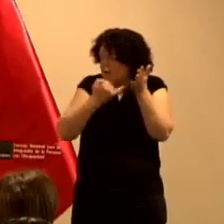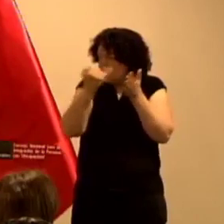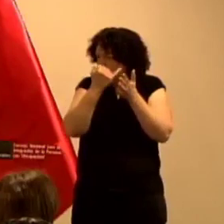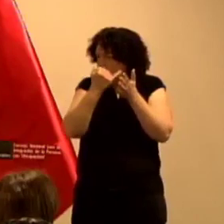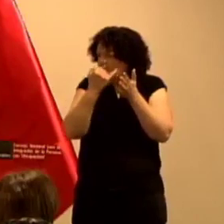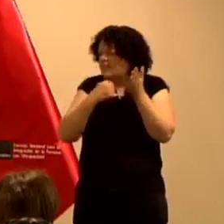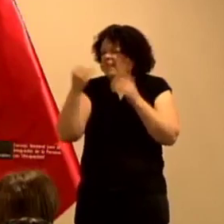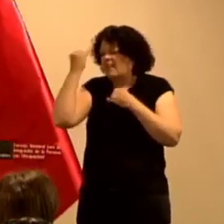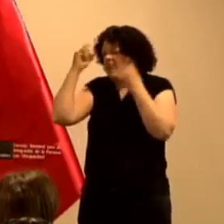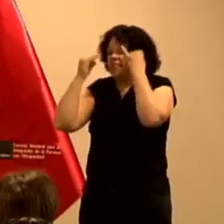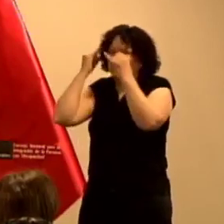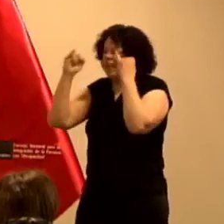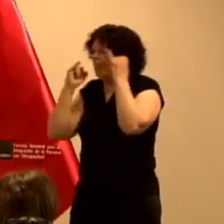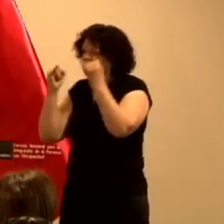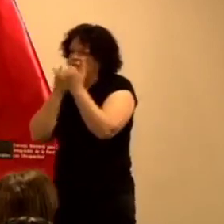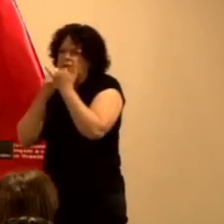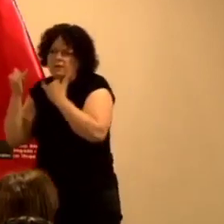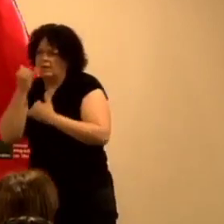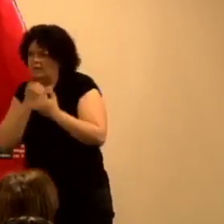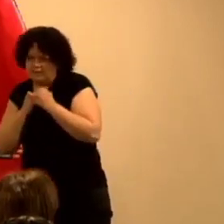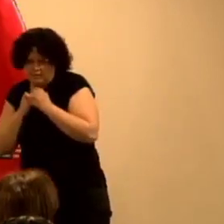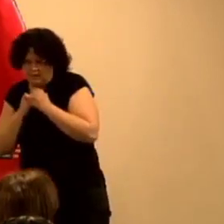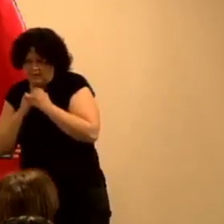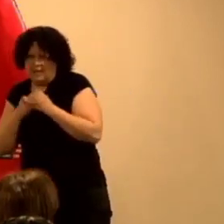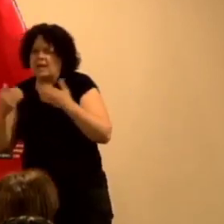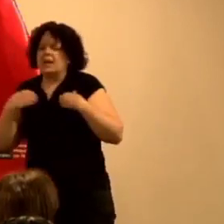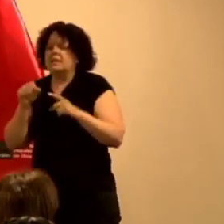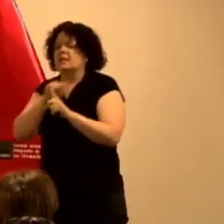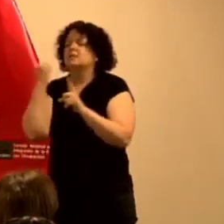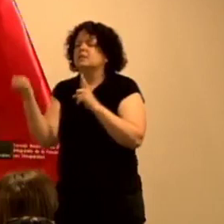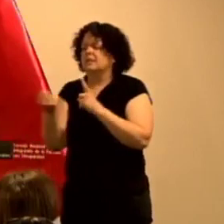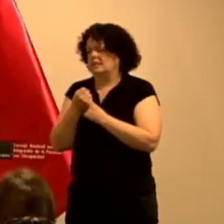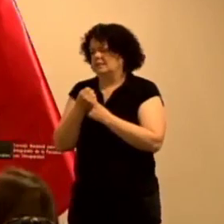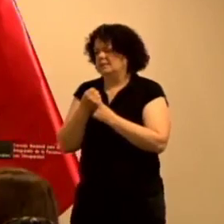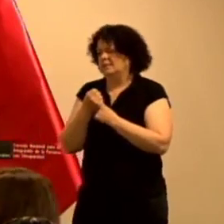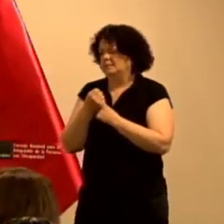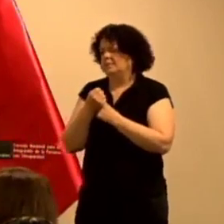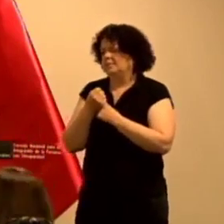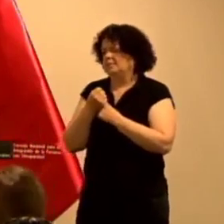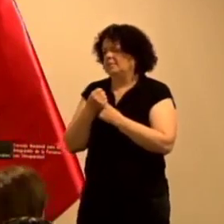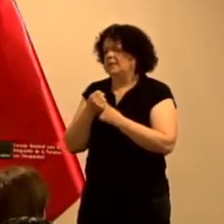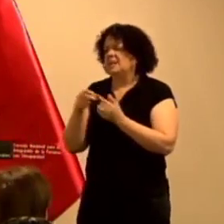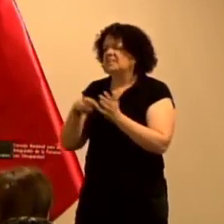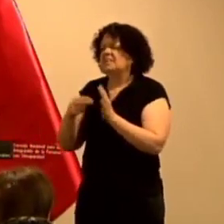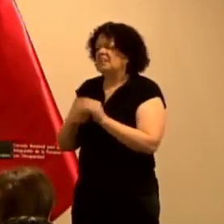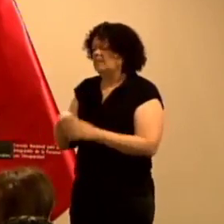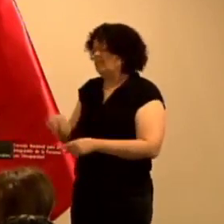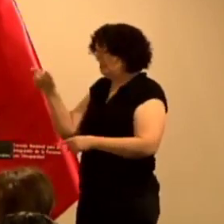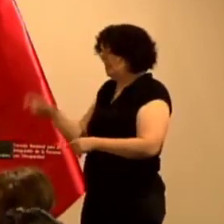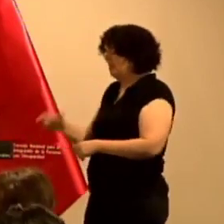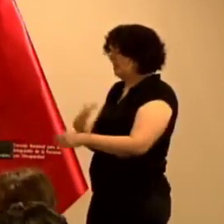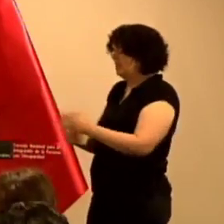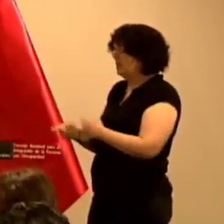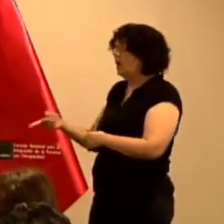discapacidad. Las dos imágenes claras que lo tiene la sociedad y muchas personas es que son inútiles todavía y en algunos